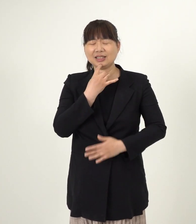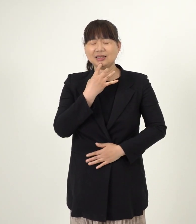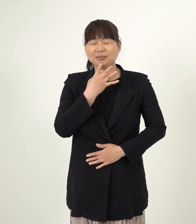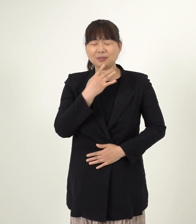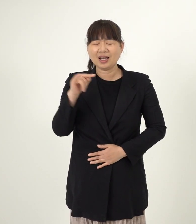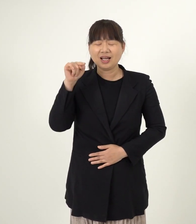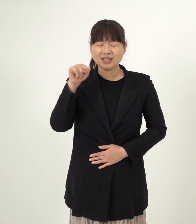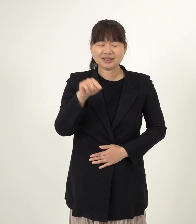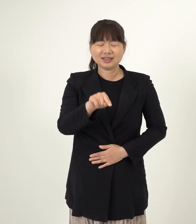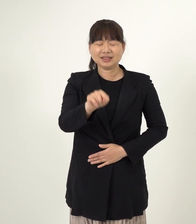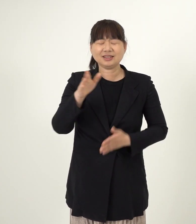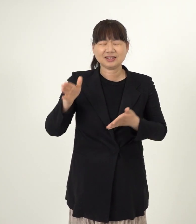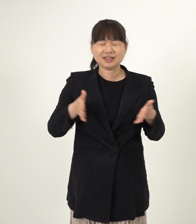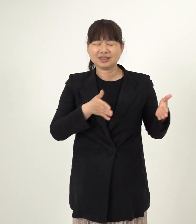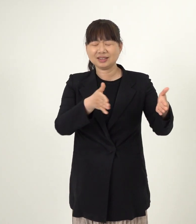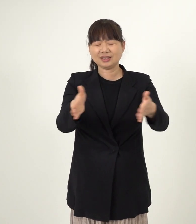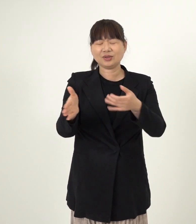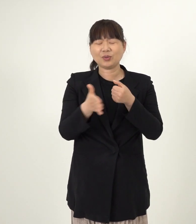주님만